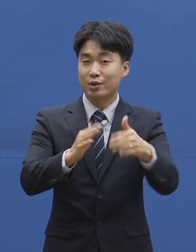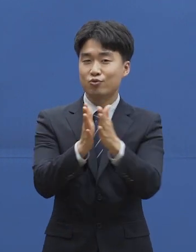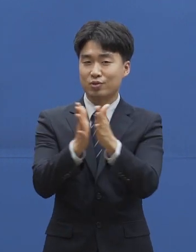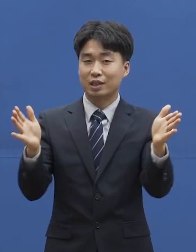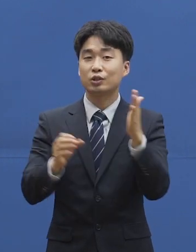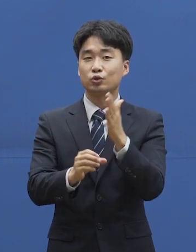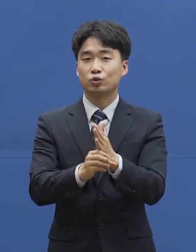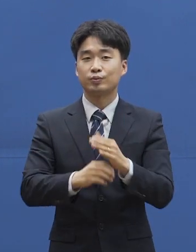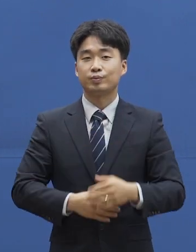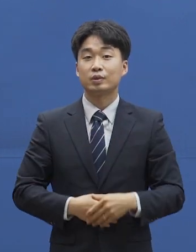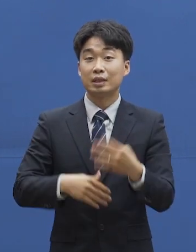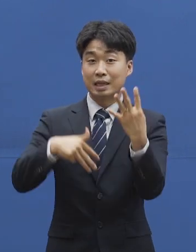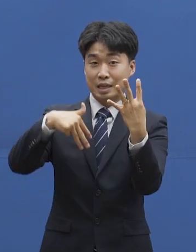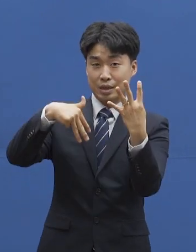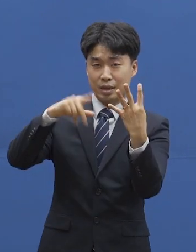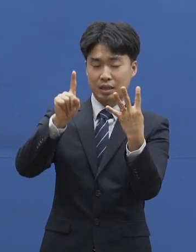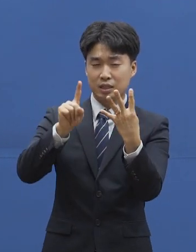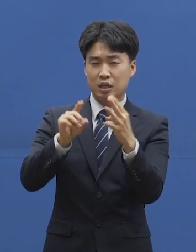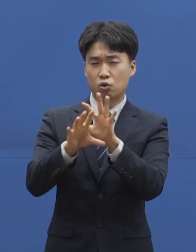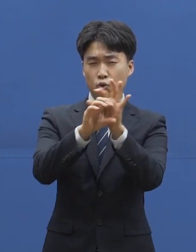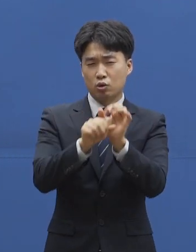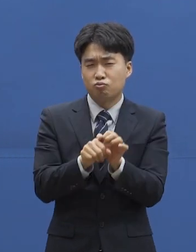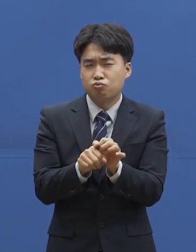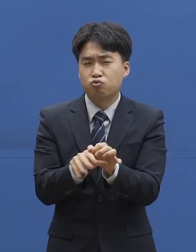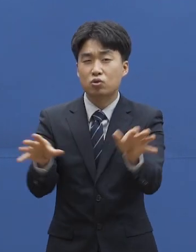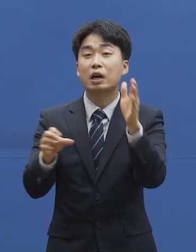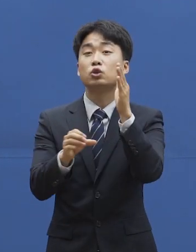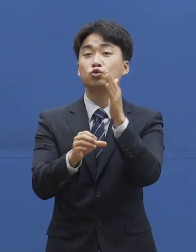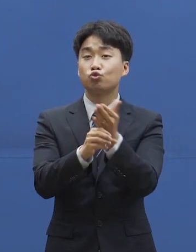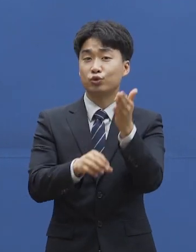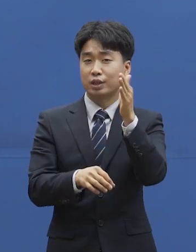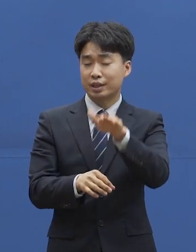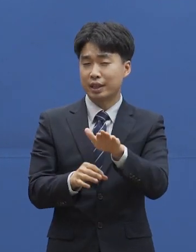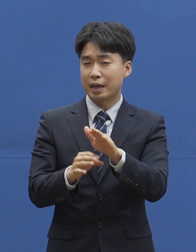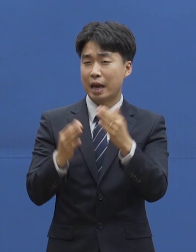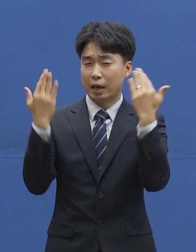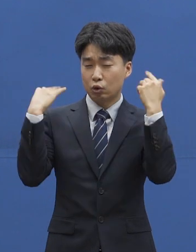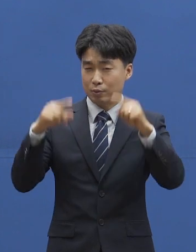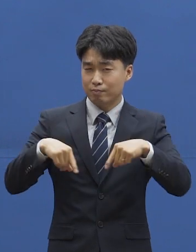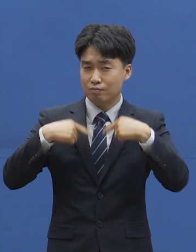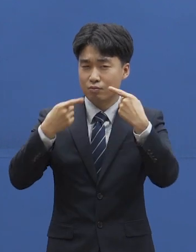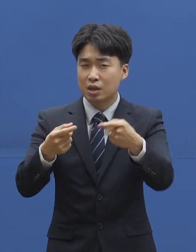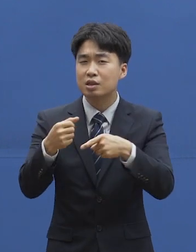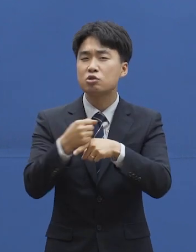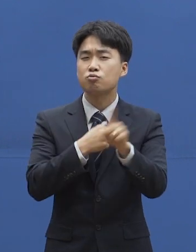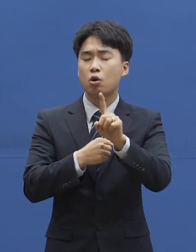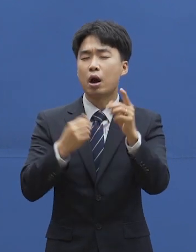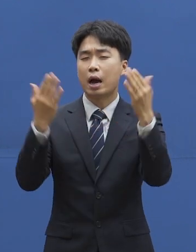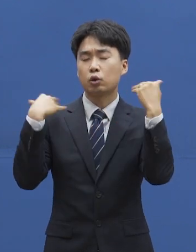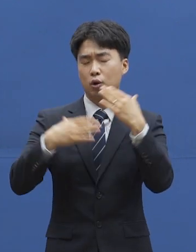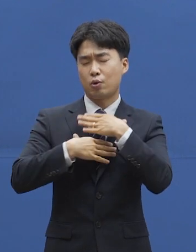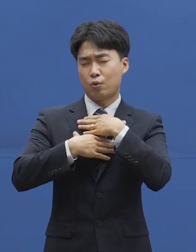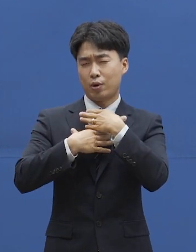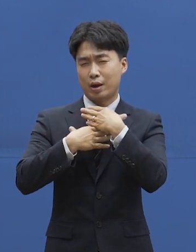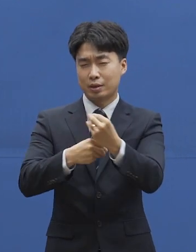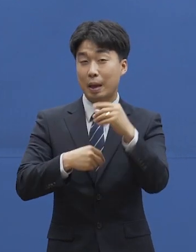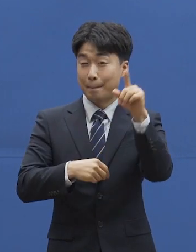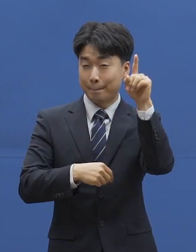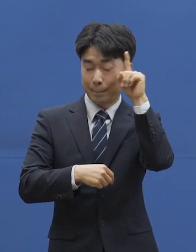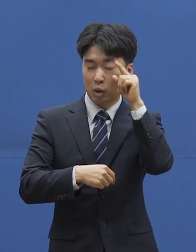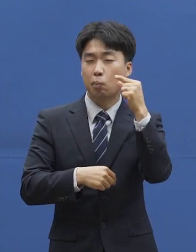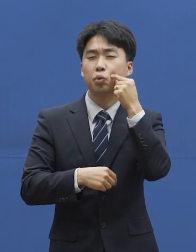있습니다. 4차 대유행 속에서도 등교 수업을 확대하는 것은 학교가 완벽하게 안전한 공간이 될